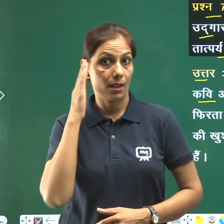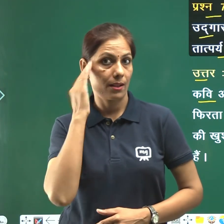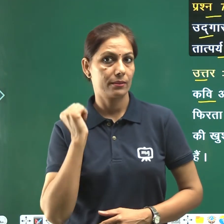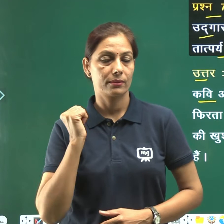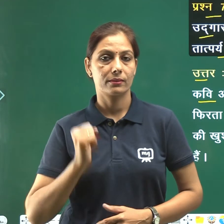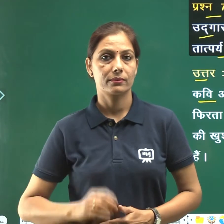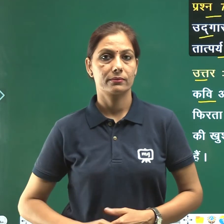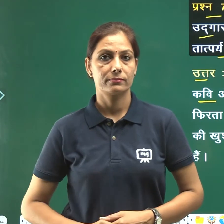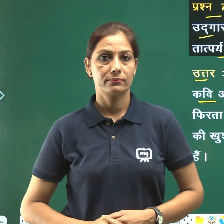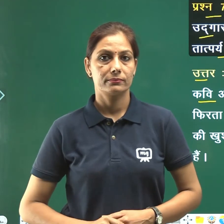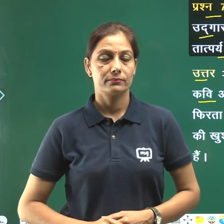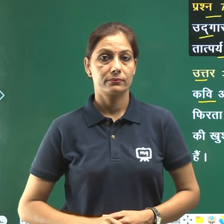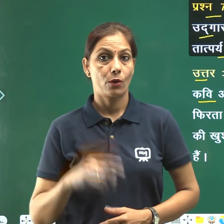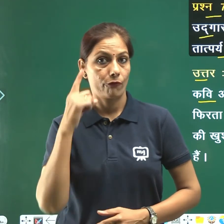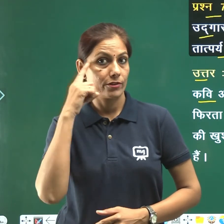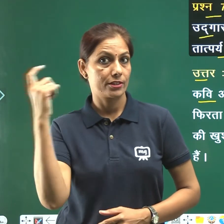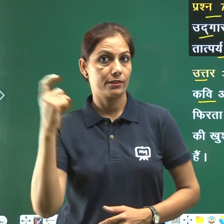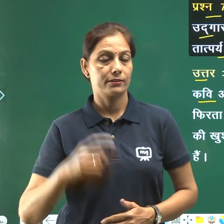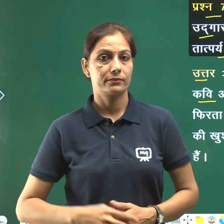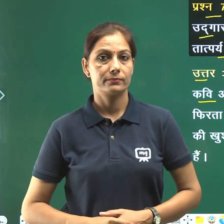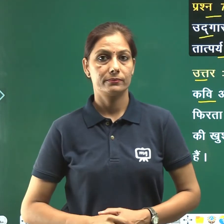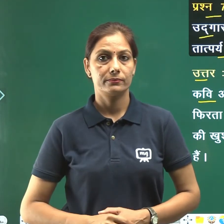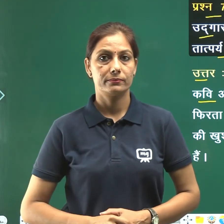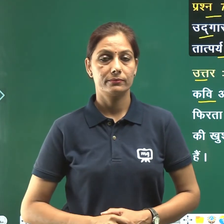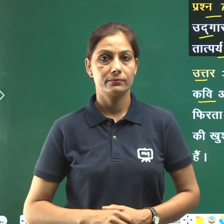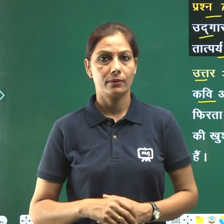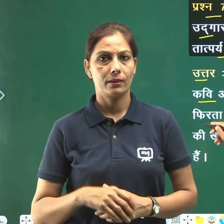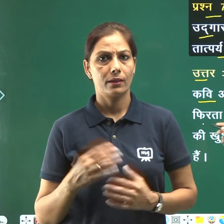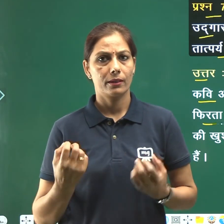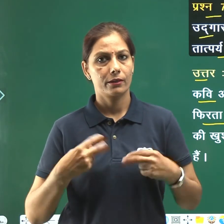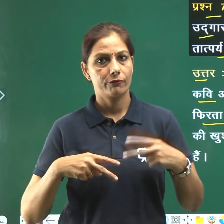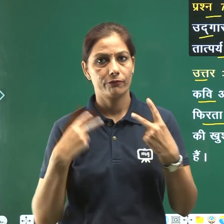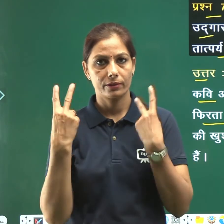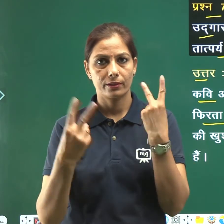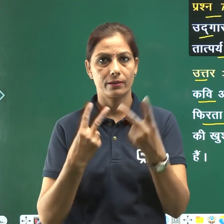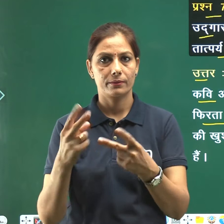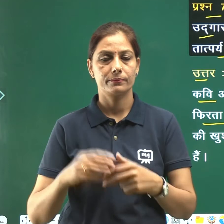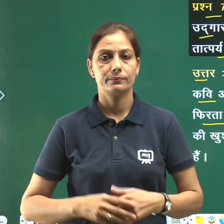यादें, विचार लिए फिरते हैं,